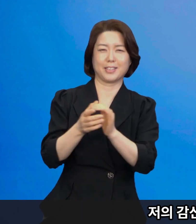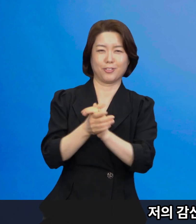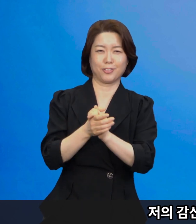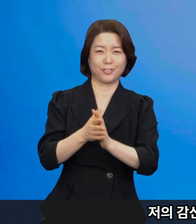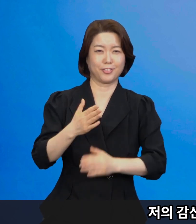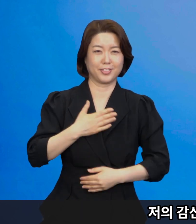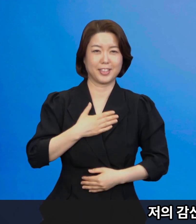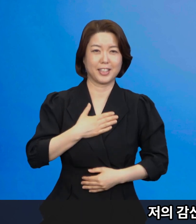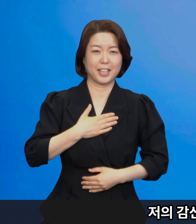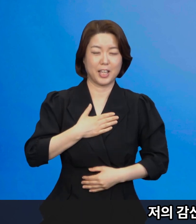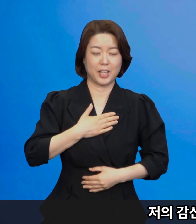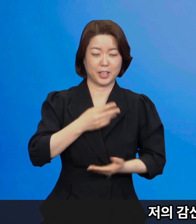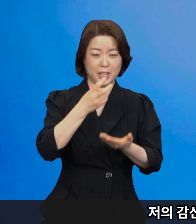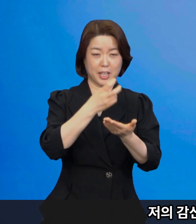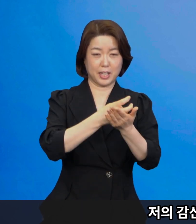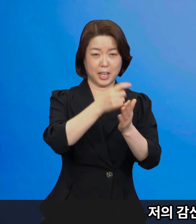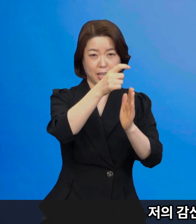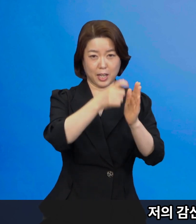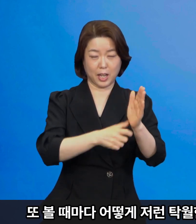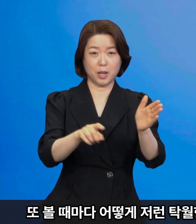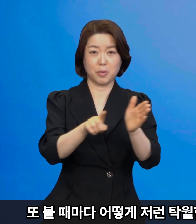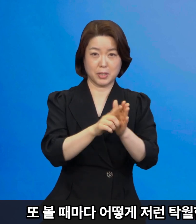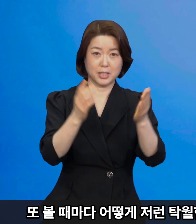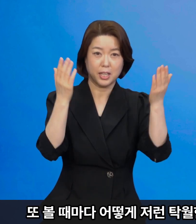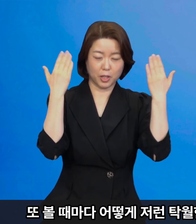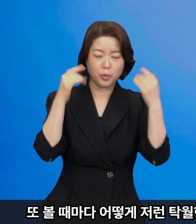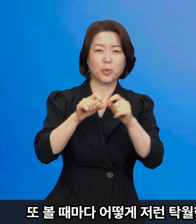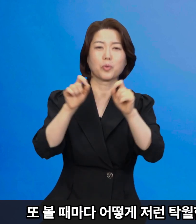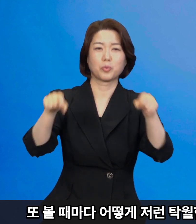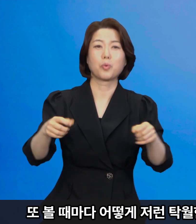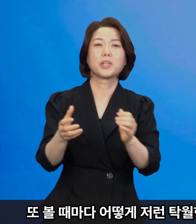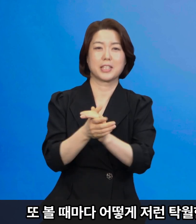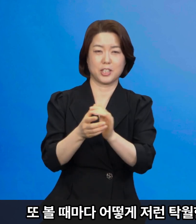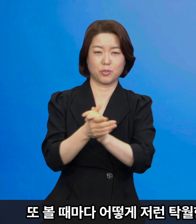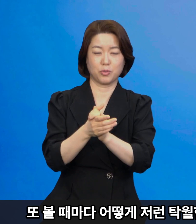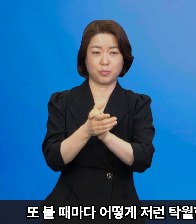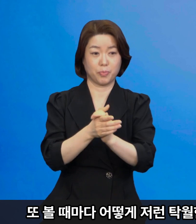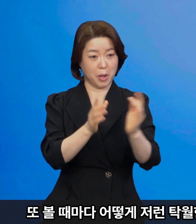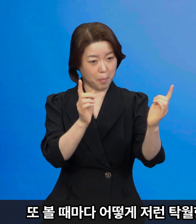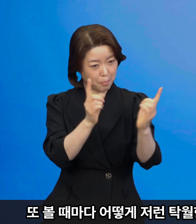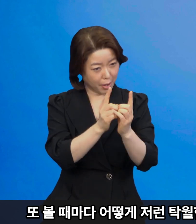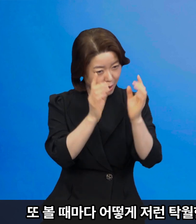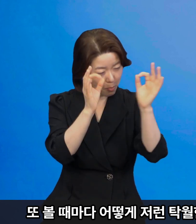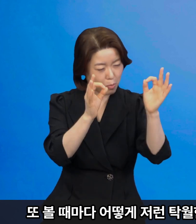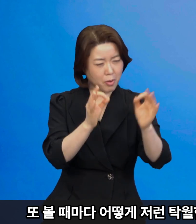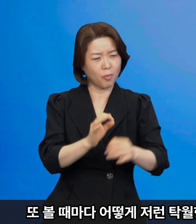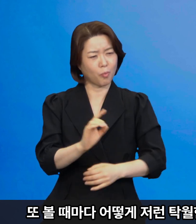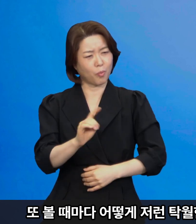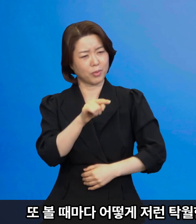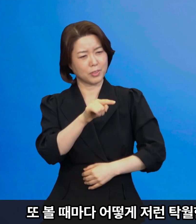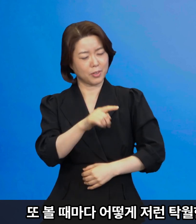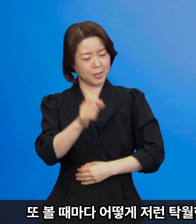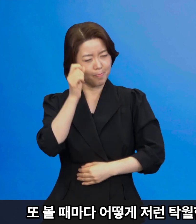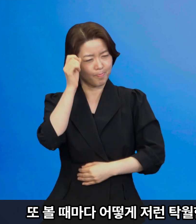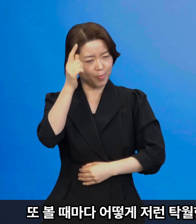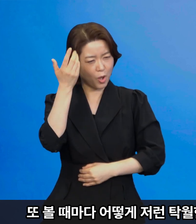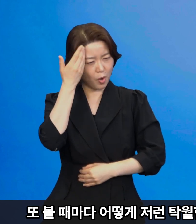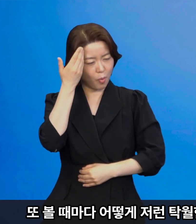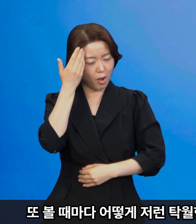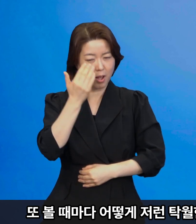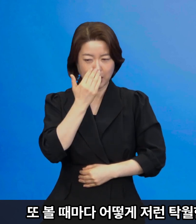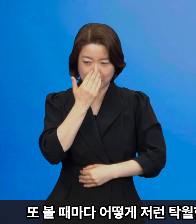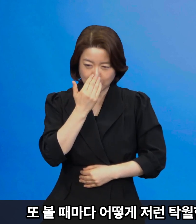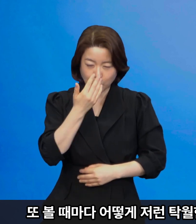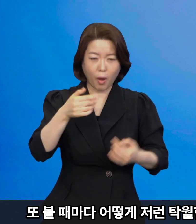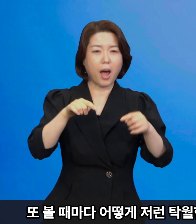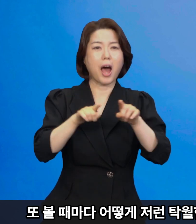저의 감신대 동기이시고 또 볼 때마다 어떻게 저런 탁월한 지성과 함께 겸손을